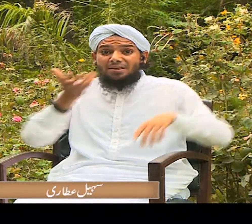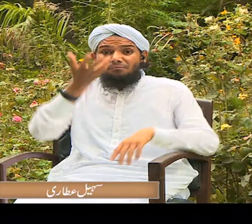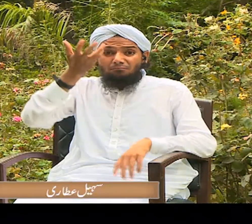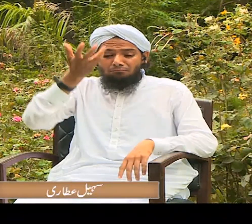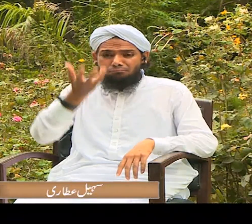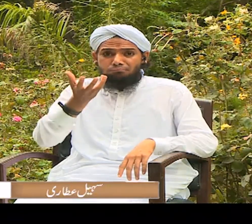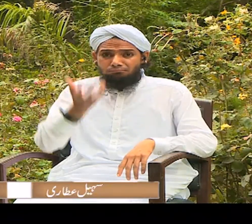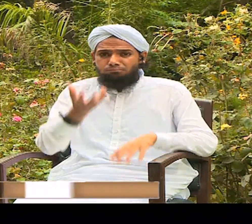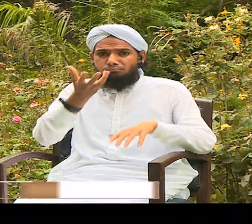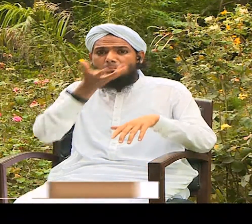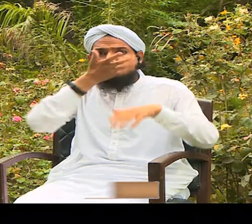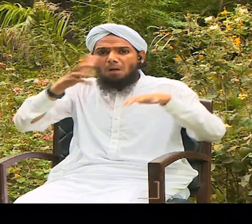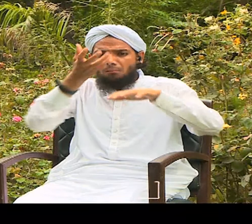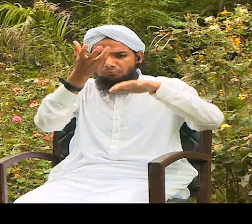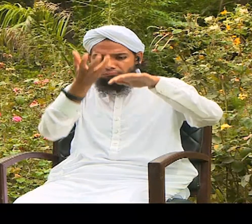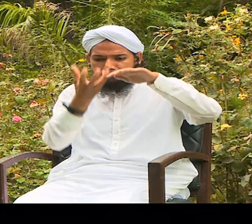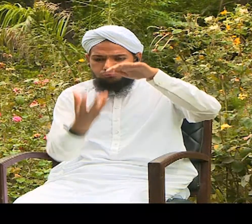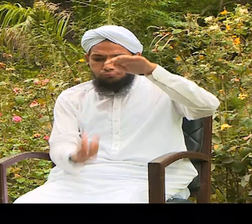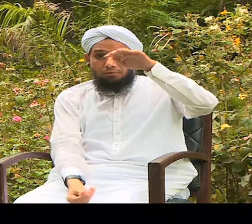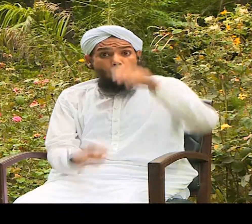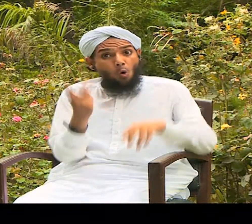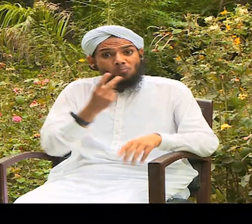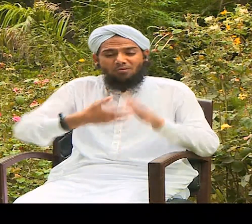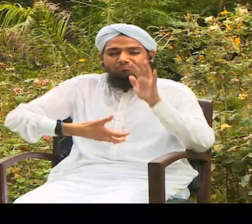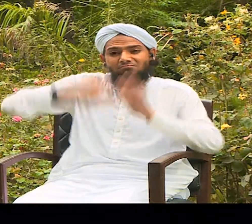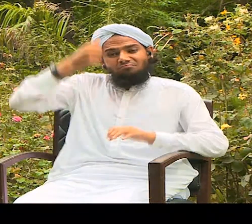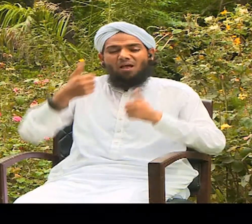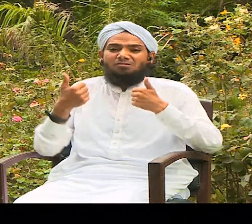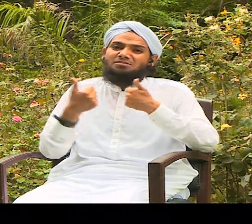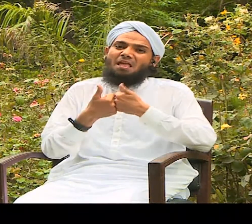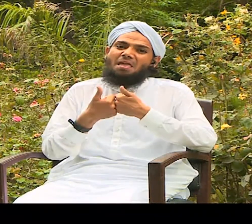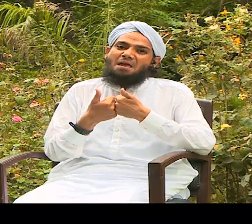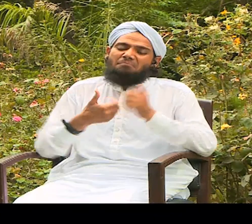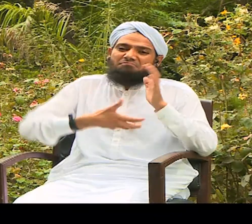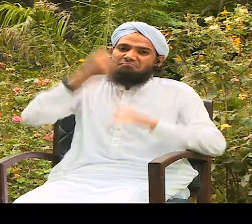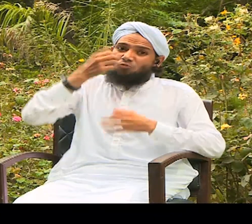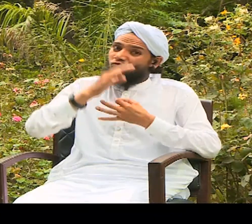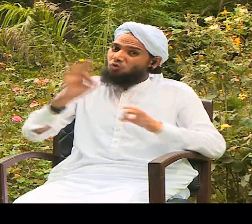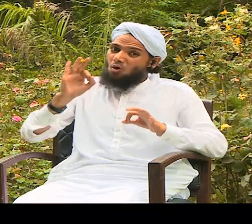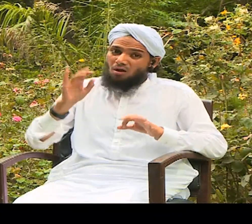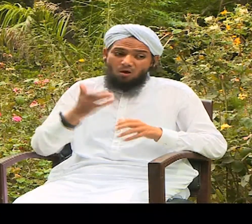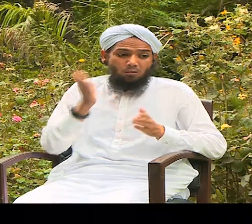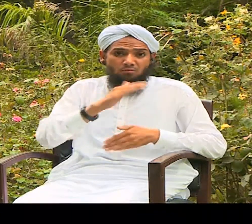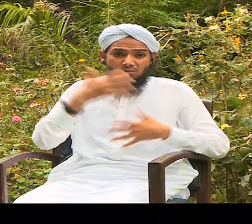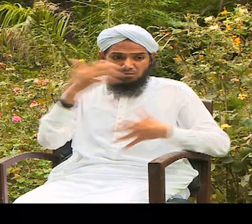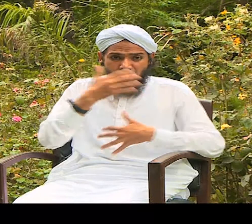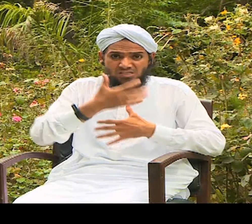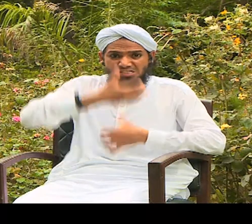ڈالا جائے تو وہ آسانی سے نیچے کی جانب چلا جاتا ہے۔ پھر اس کی تجہیز و تکفین کا انتظام کیا گیا اور میں